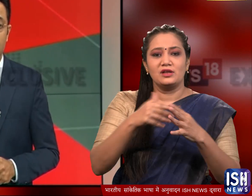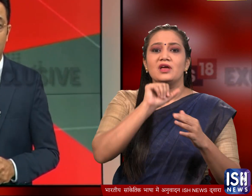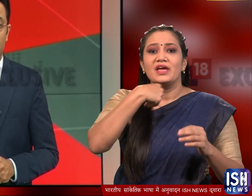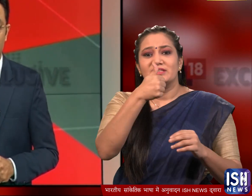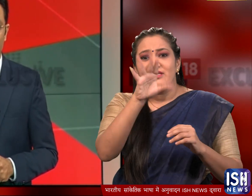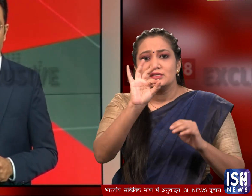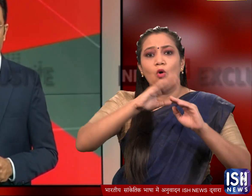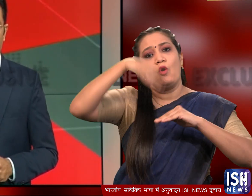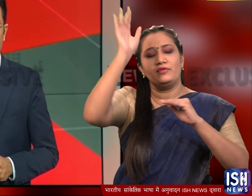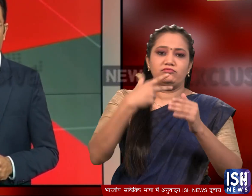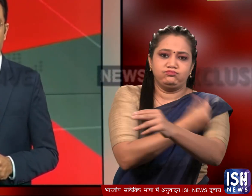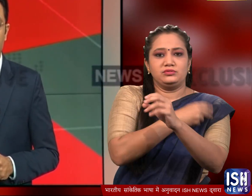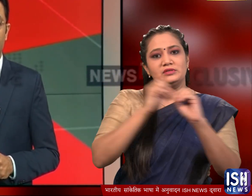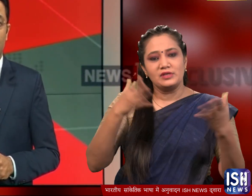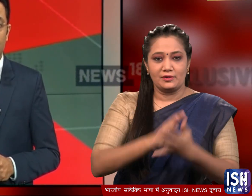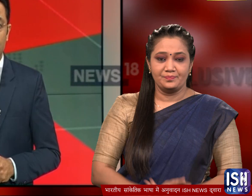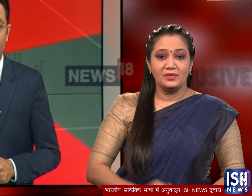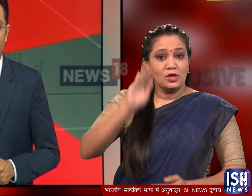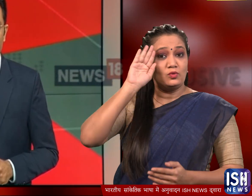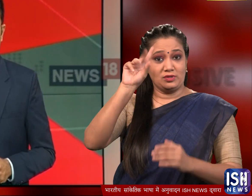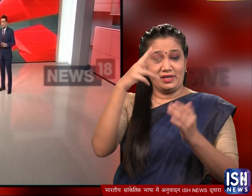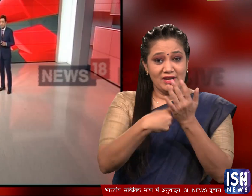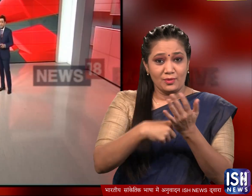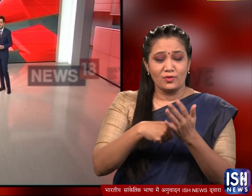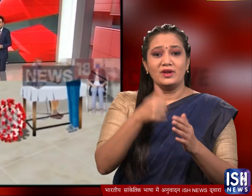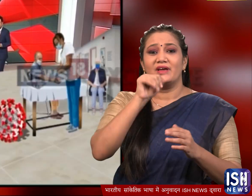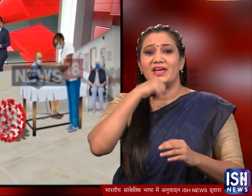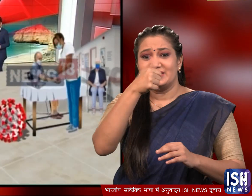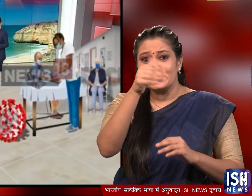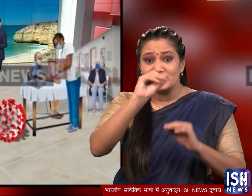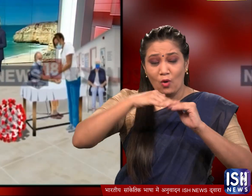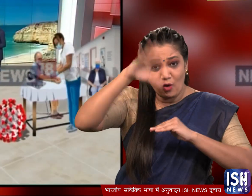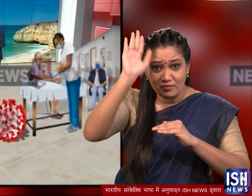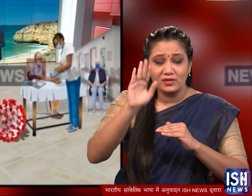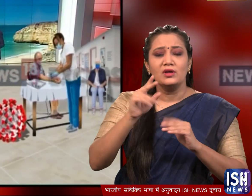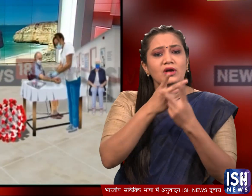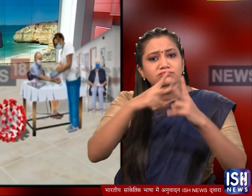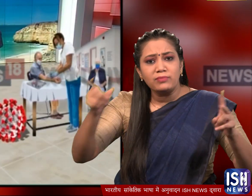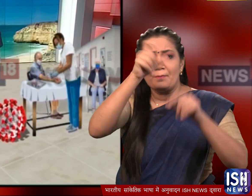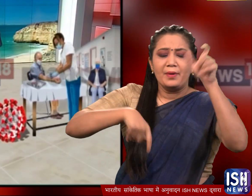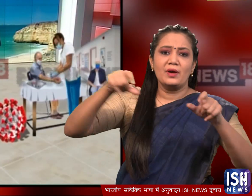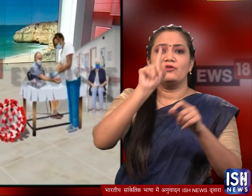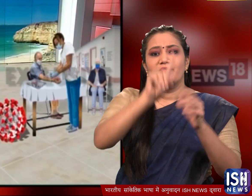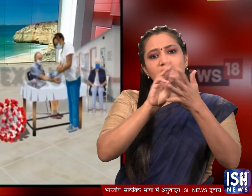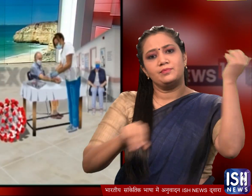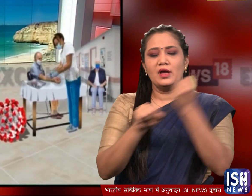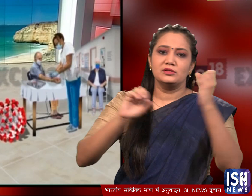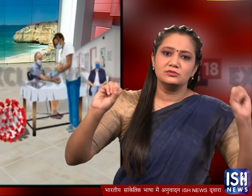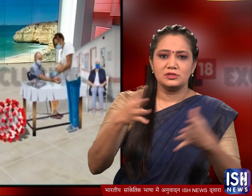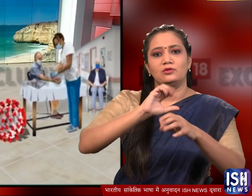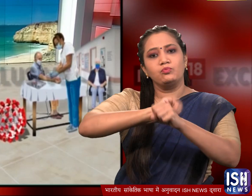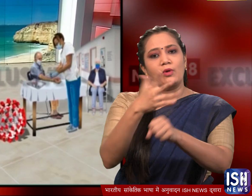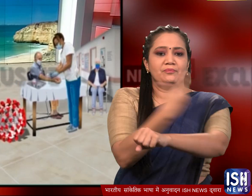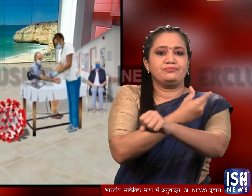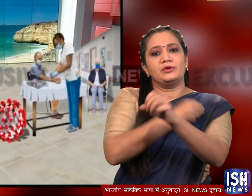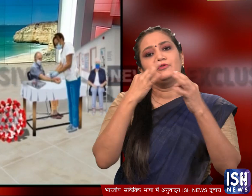लगाने पर सरकार का जोर होगा। न्यूज़ 18 के विक्रांत यादव की रिपोर्ट है कि 60 साल से ऊपर के सभी नागरिकों को 1 मार्च से कोरोना का